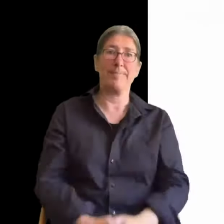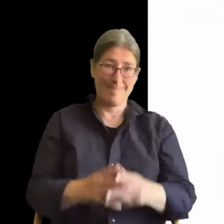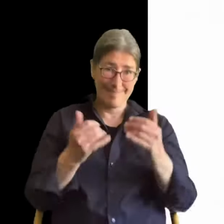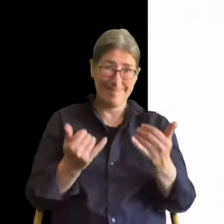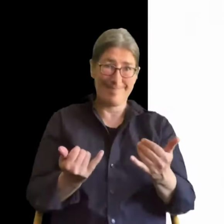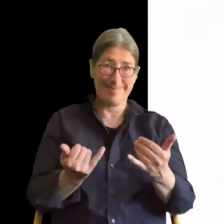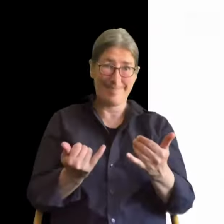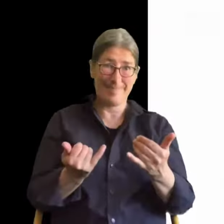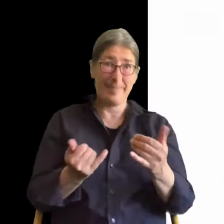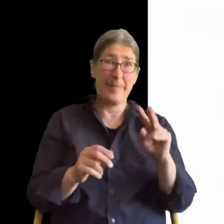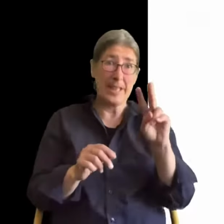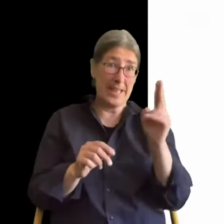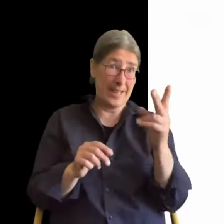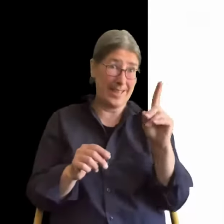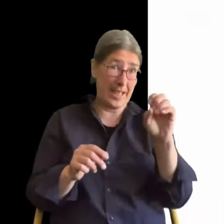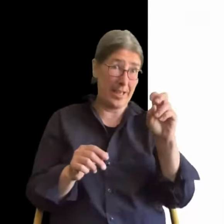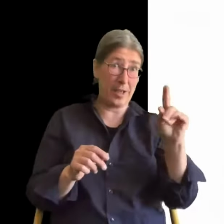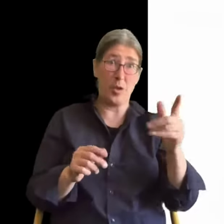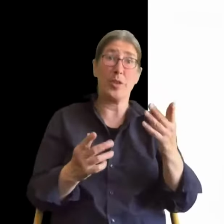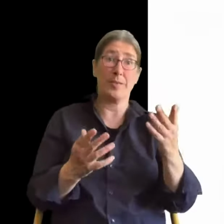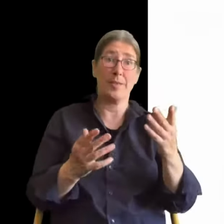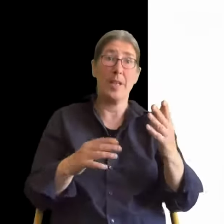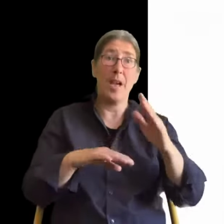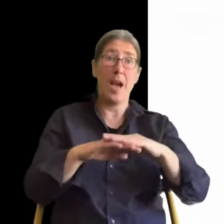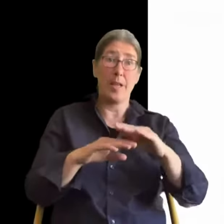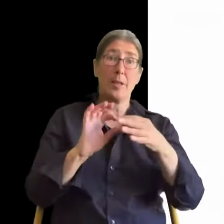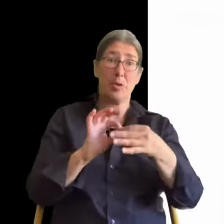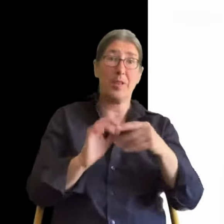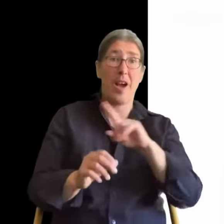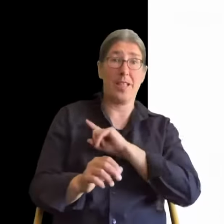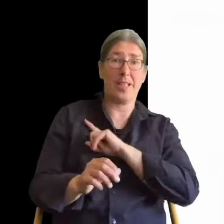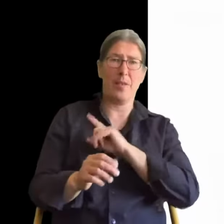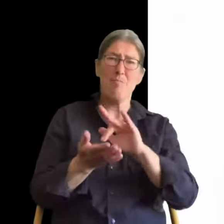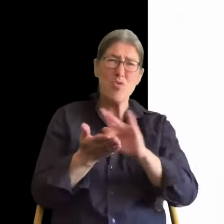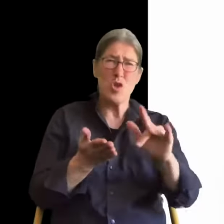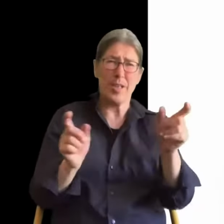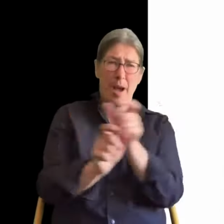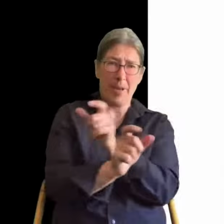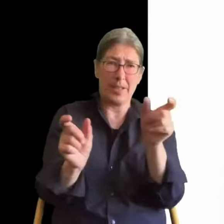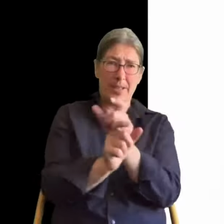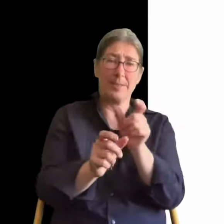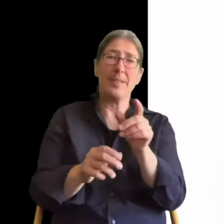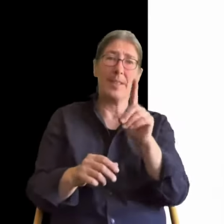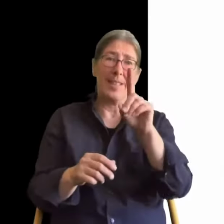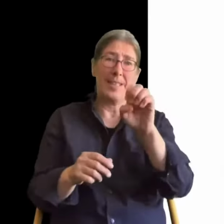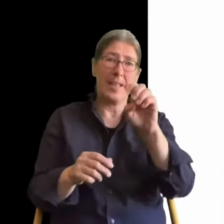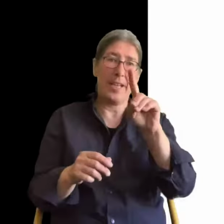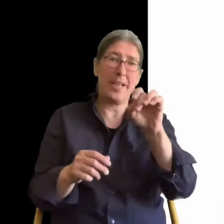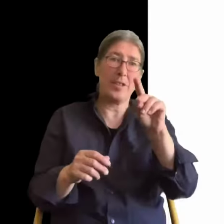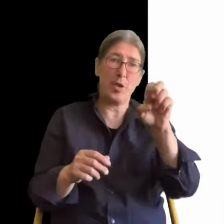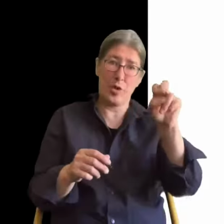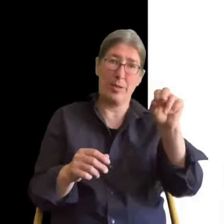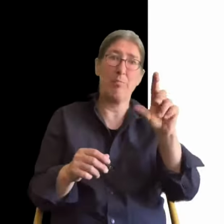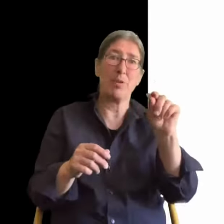Kommen wir nun zur Deklination attributiver Adjektive. Das ist jetzt pure Grammatik. Deklination bedeutet Beugung von Adjektiven,